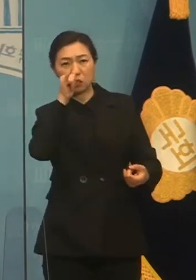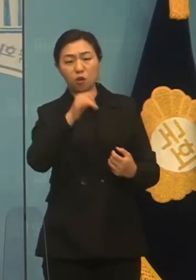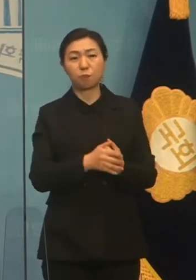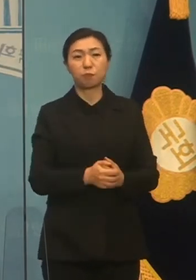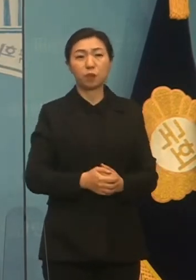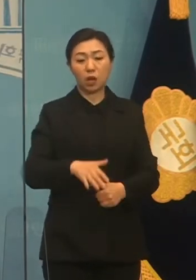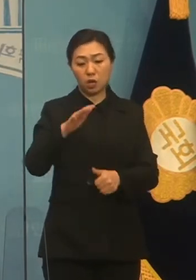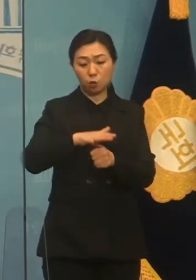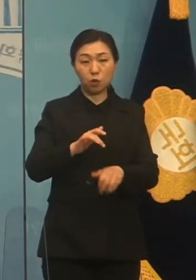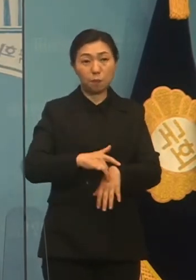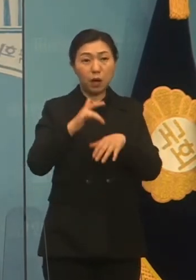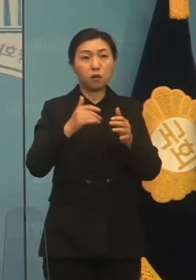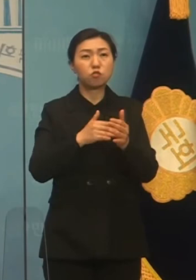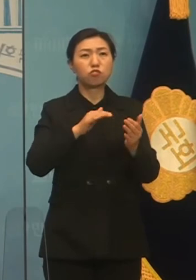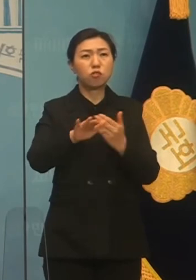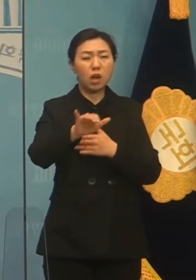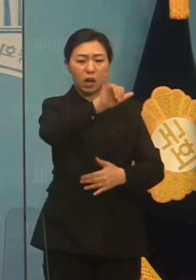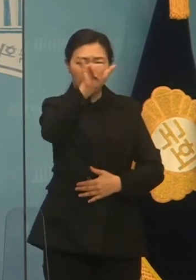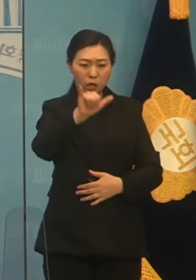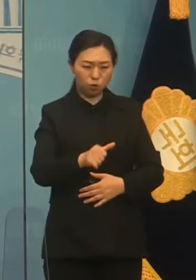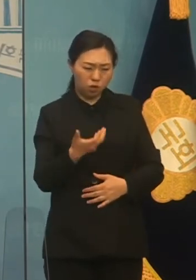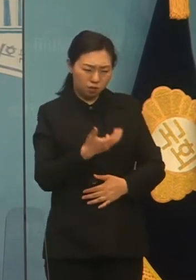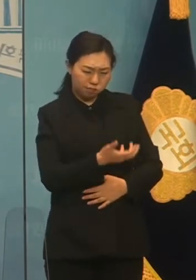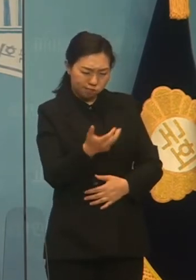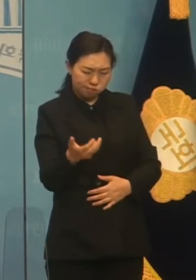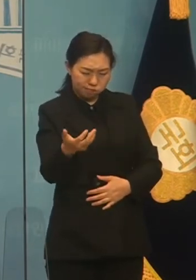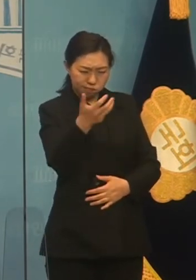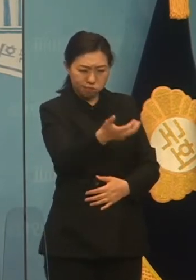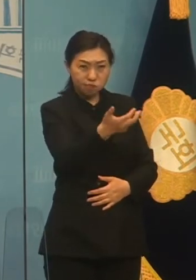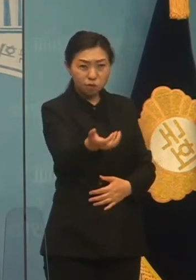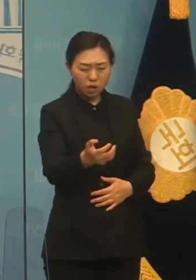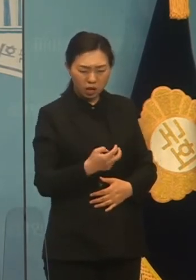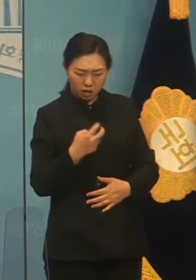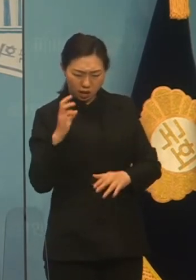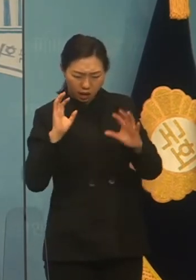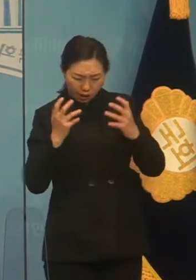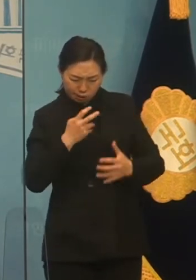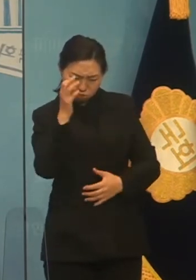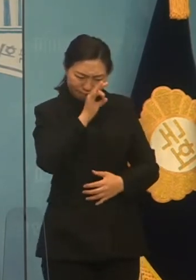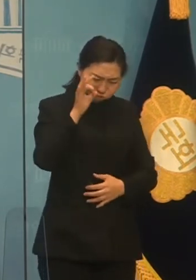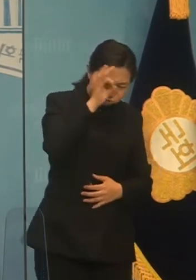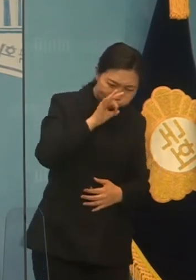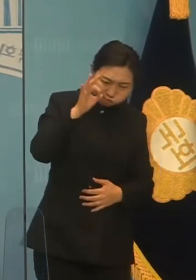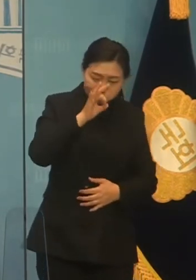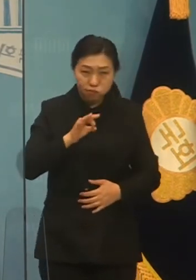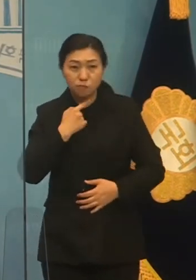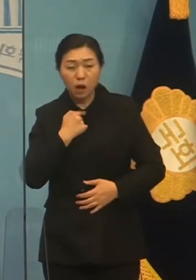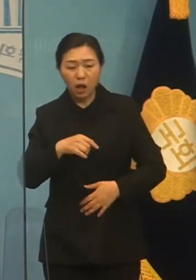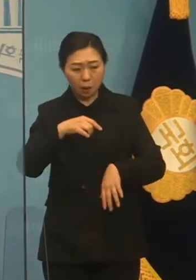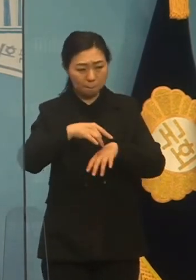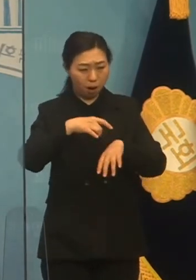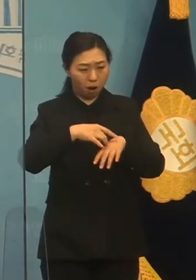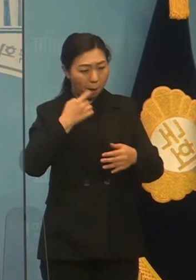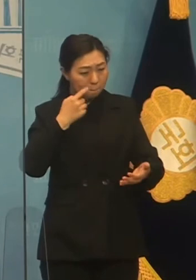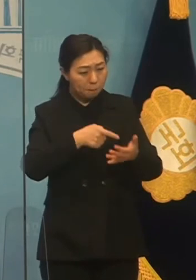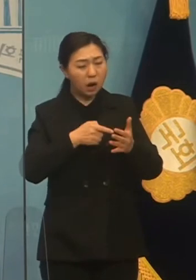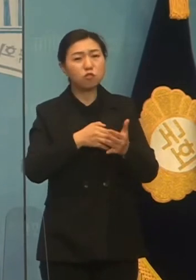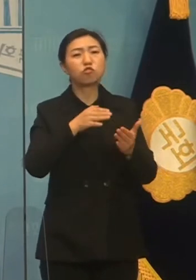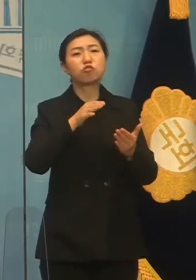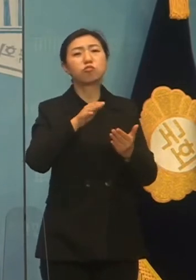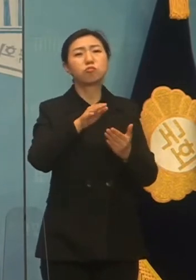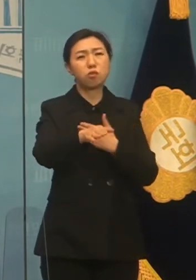이후 가족들은 전국을 다니며 아이들을 찾아야만 했습니다. 유골이 발견된 이후